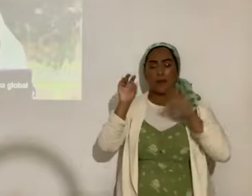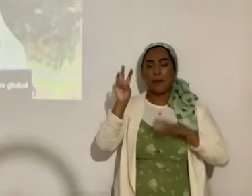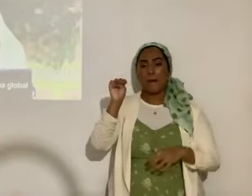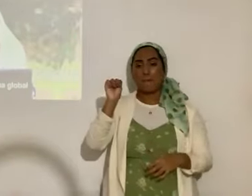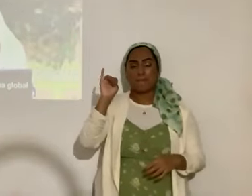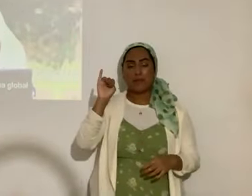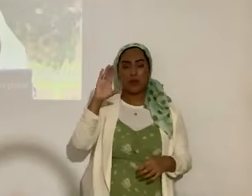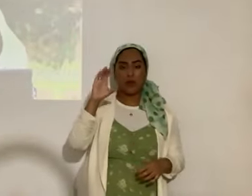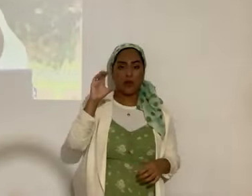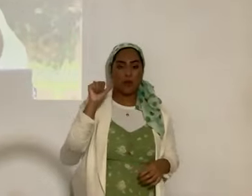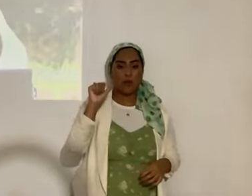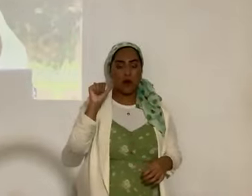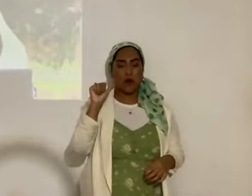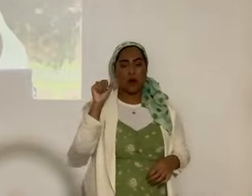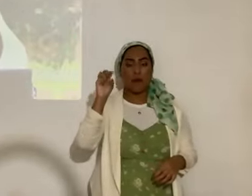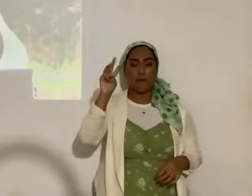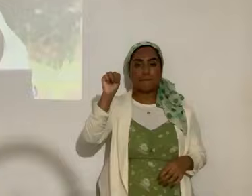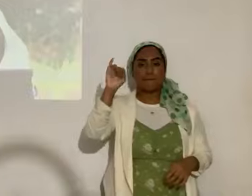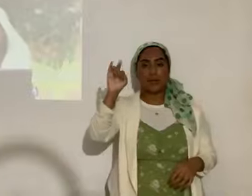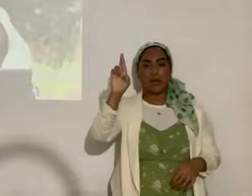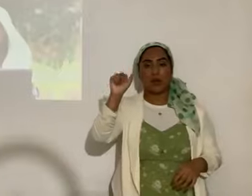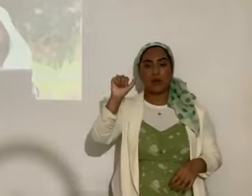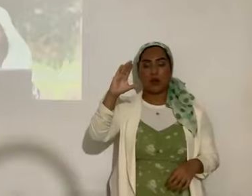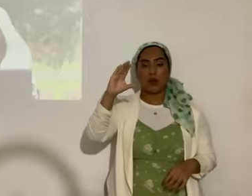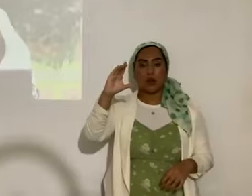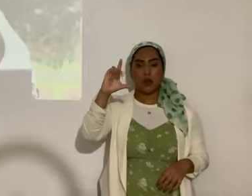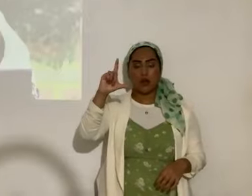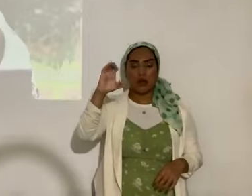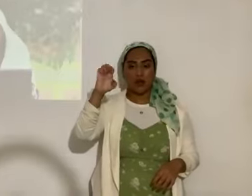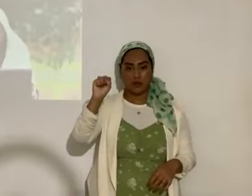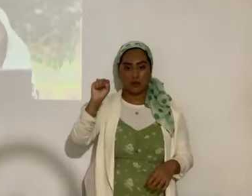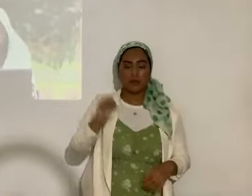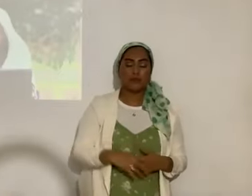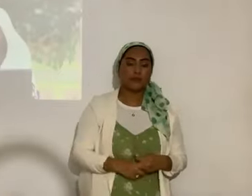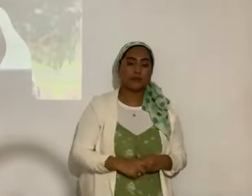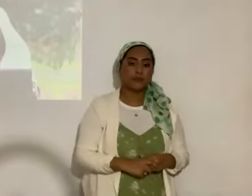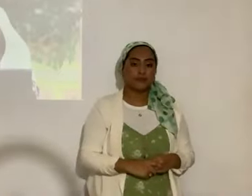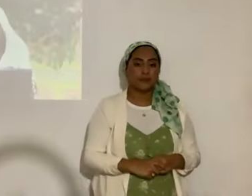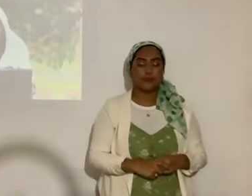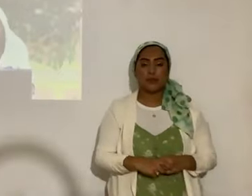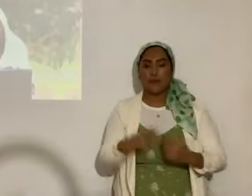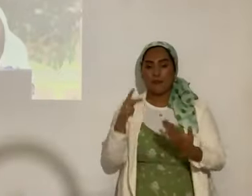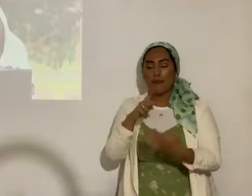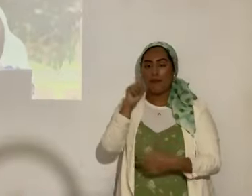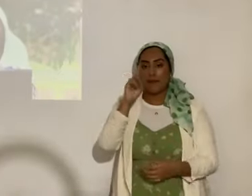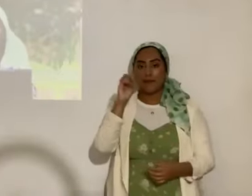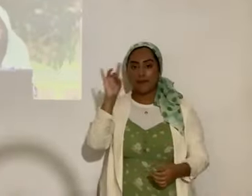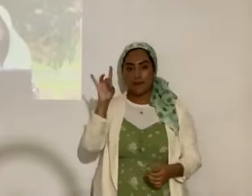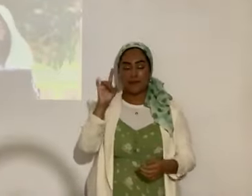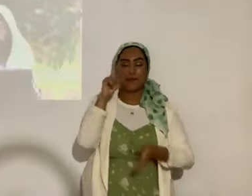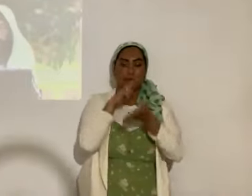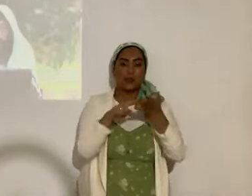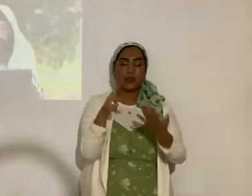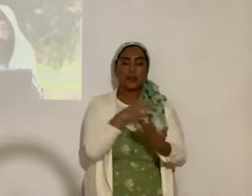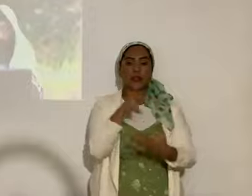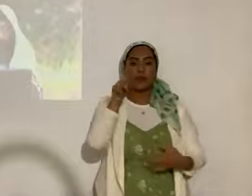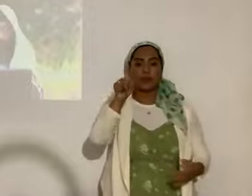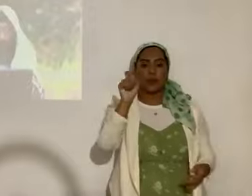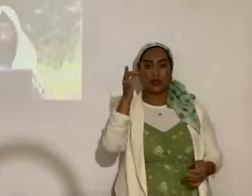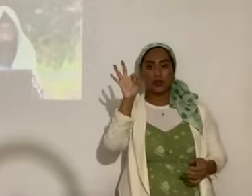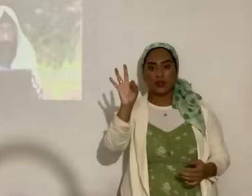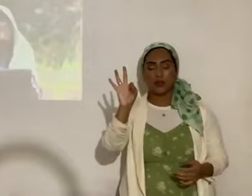Aleluya y ahí mismo en el salmo hace rato el salmo 108 vamos adelantito al salmo 119